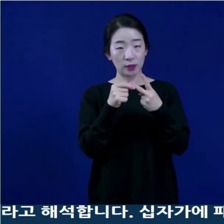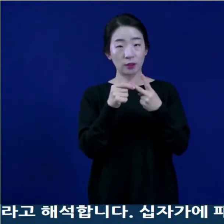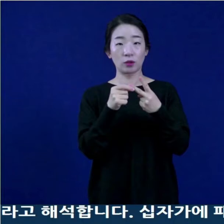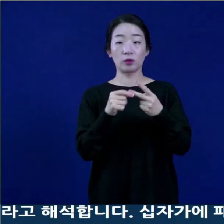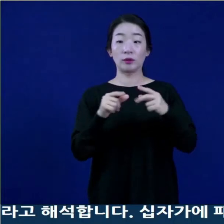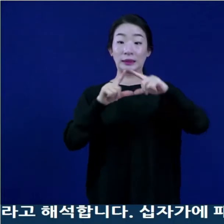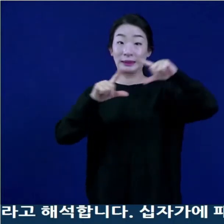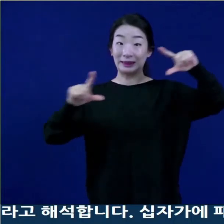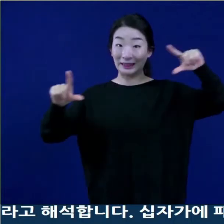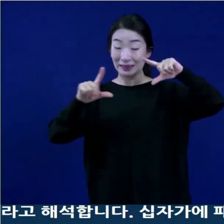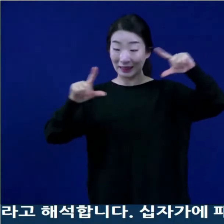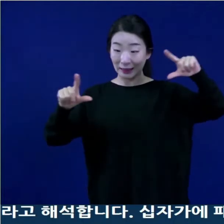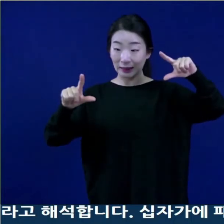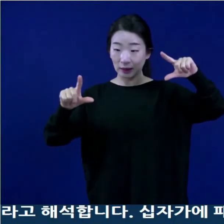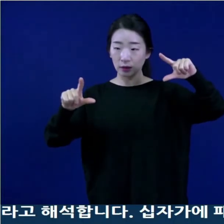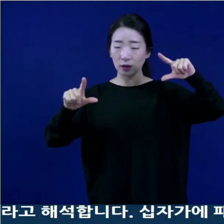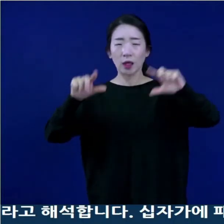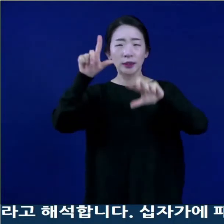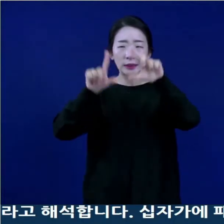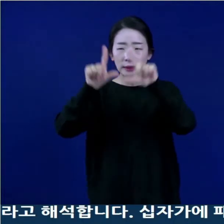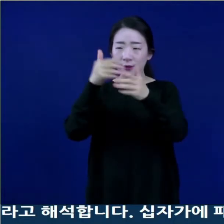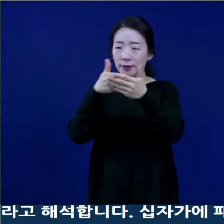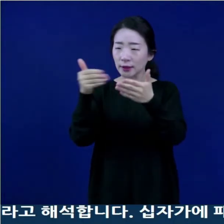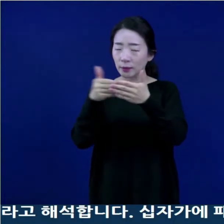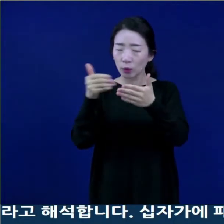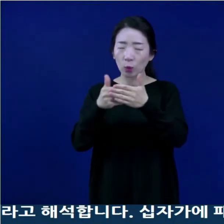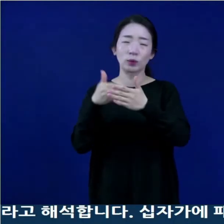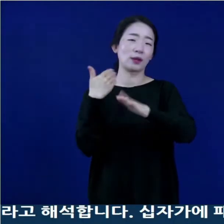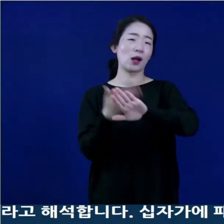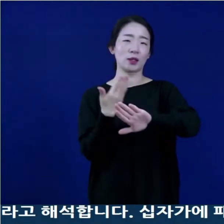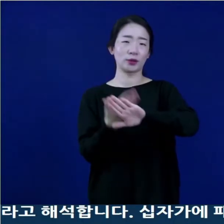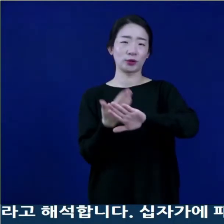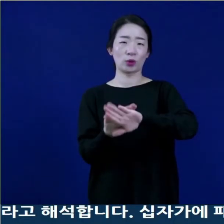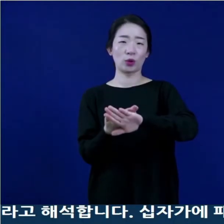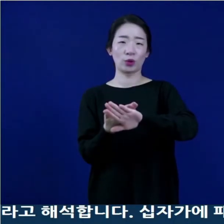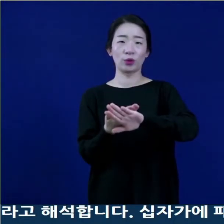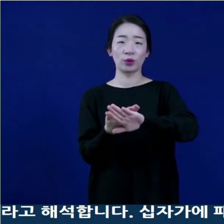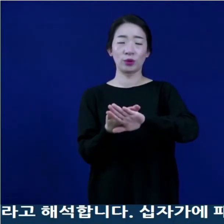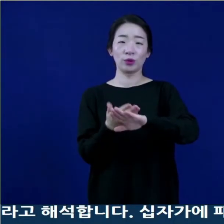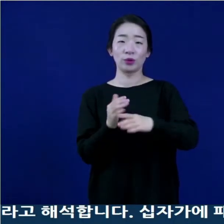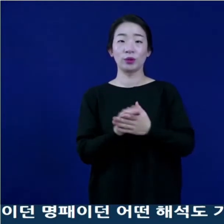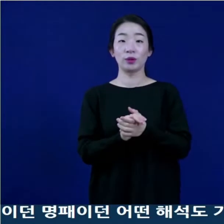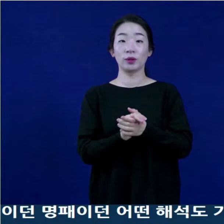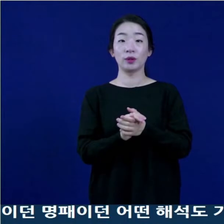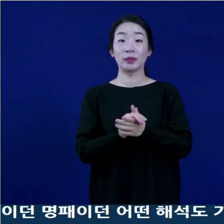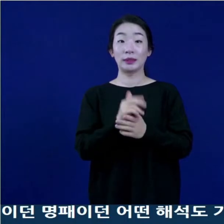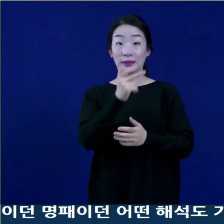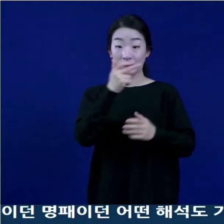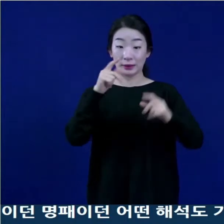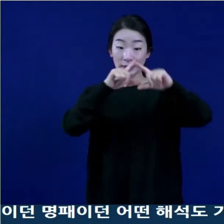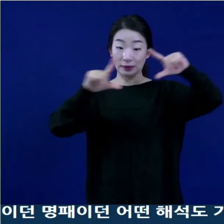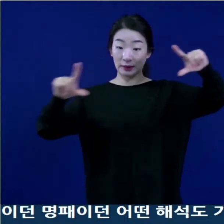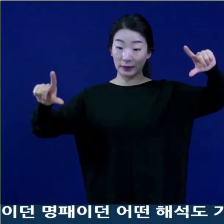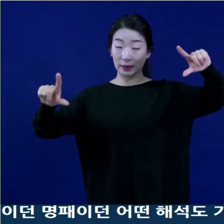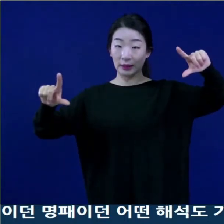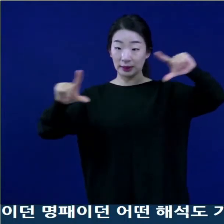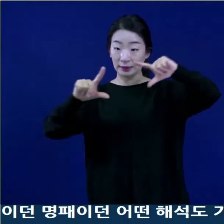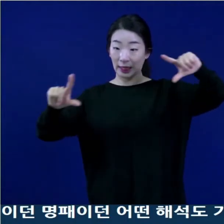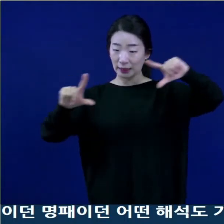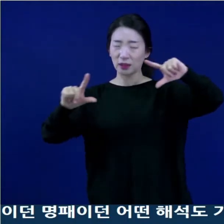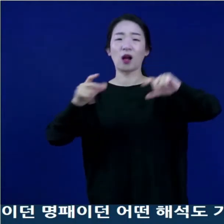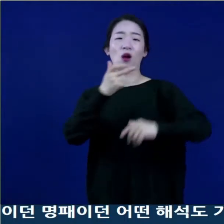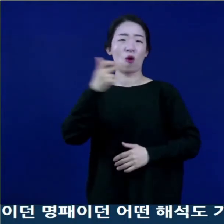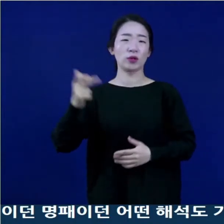굉장히 달랐던 것 같아요. 붙었다는 사실도 특이하지만 이 패의 사이즈가 좀 컸던 것 같아요. 이 부분을 또